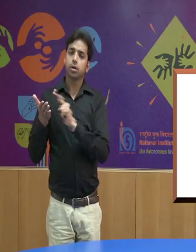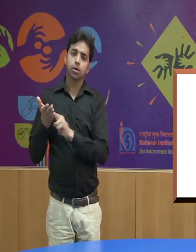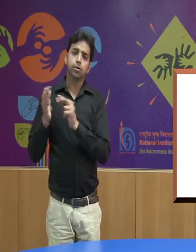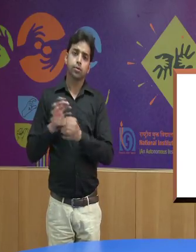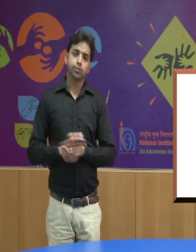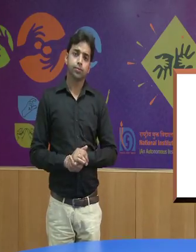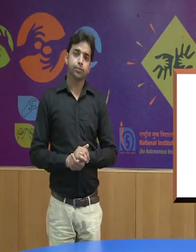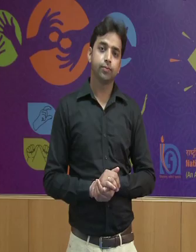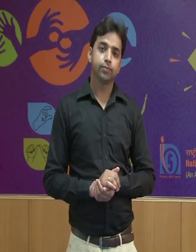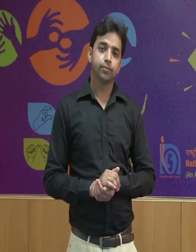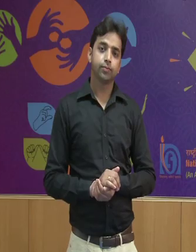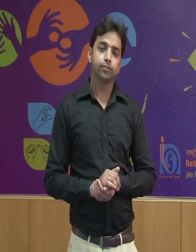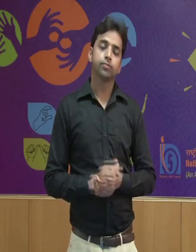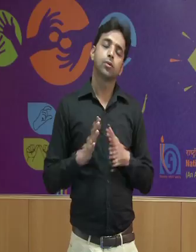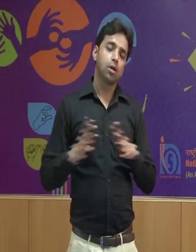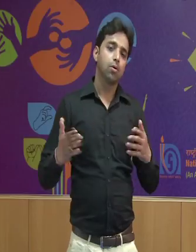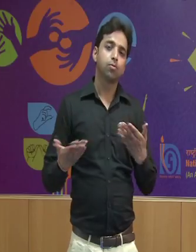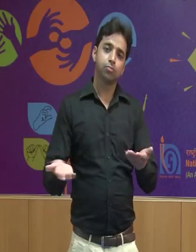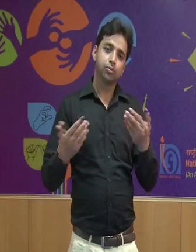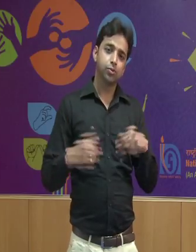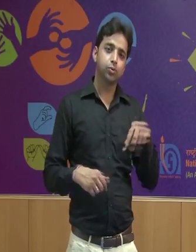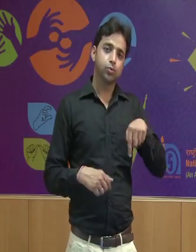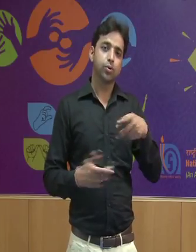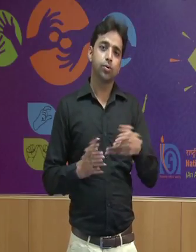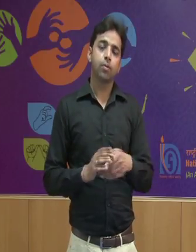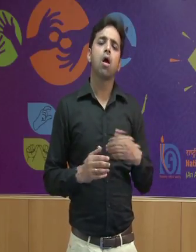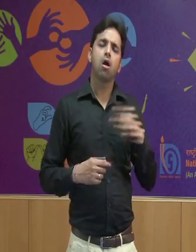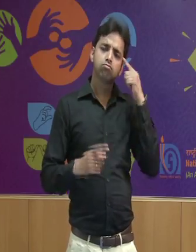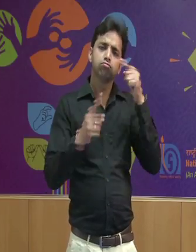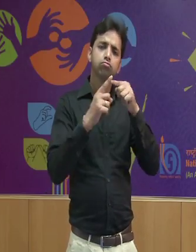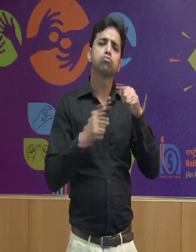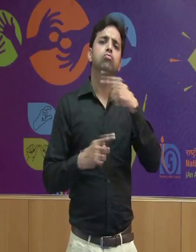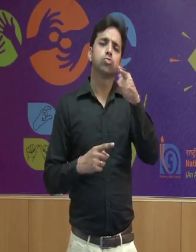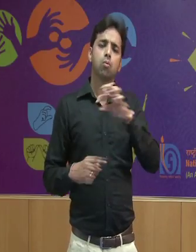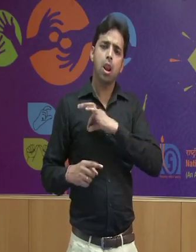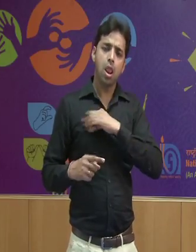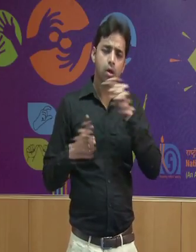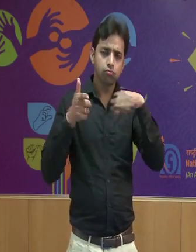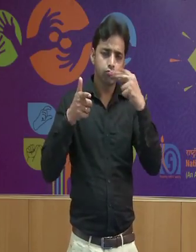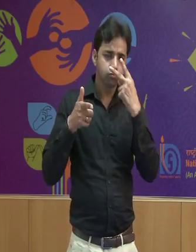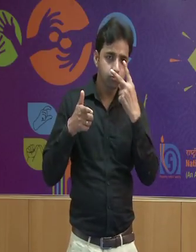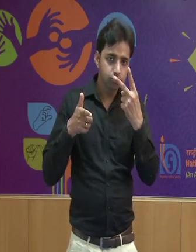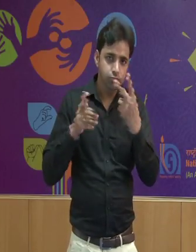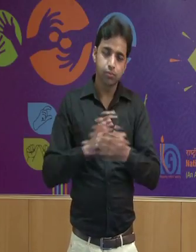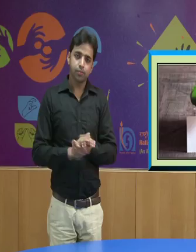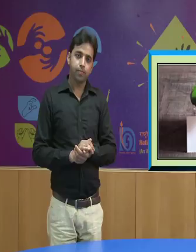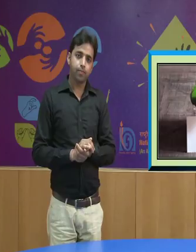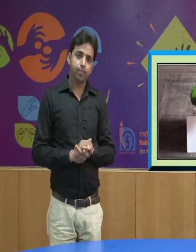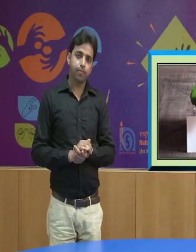www.nios.ac.in. That's all for today. I hope you liked watching this video. Thanks for